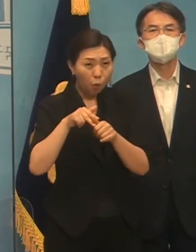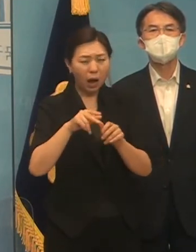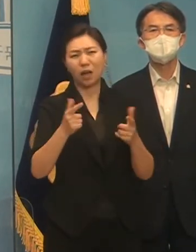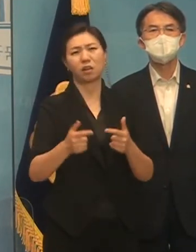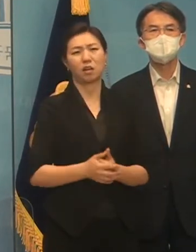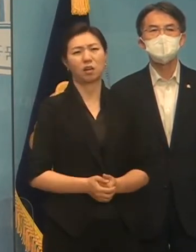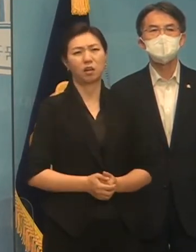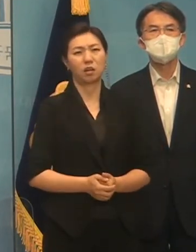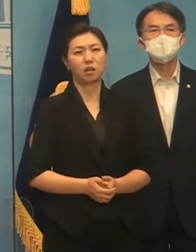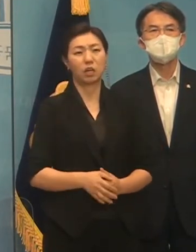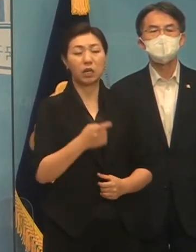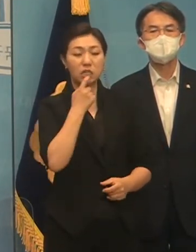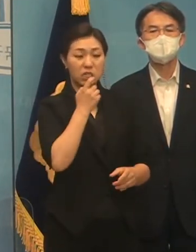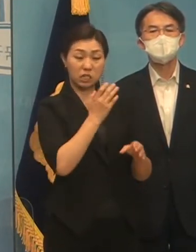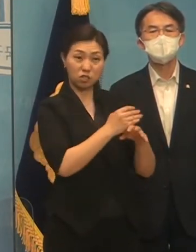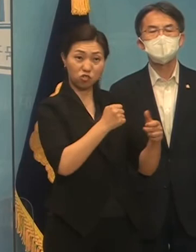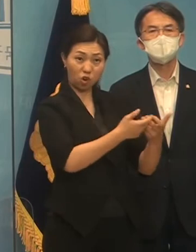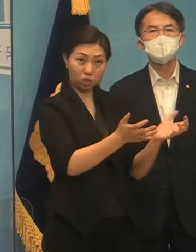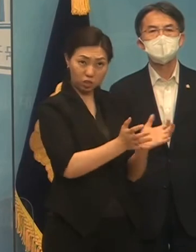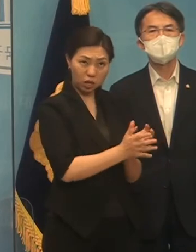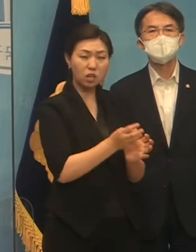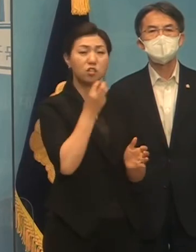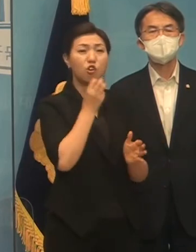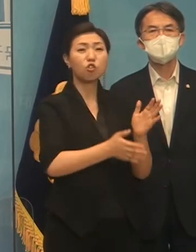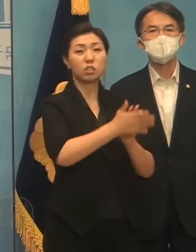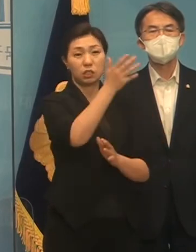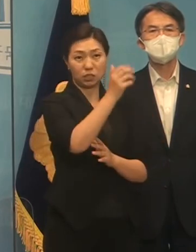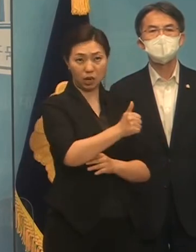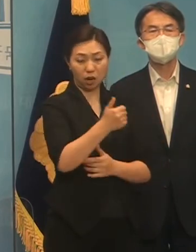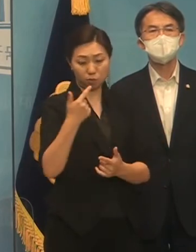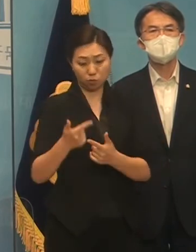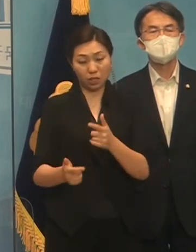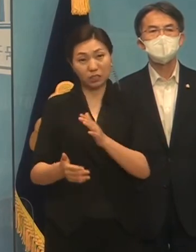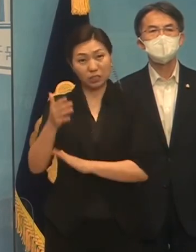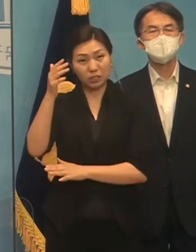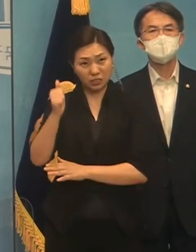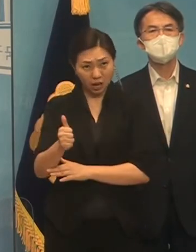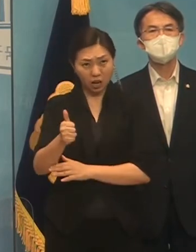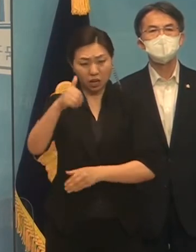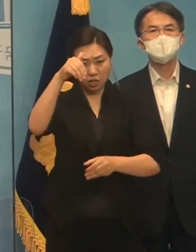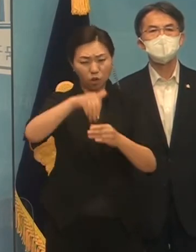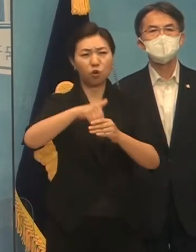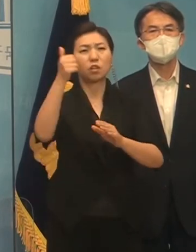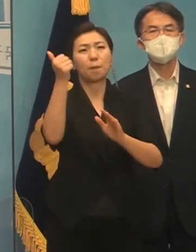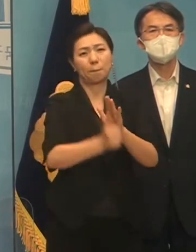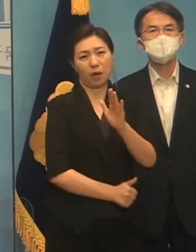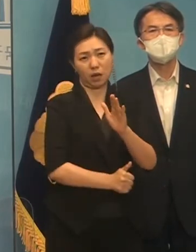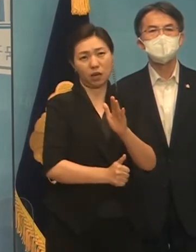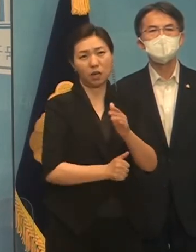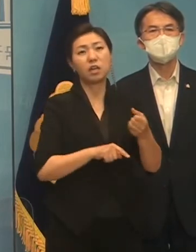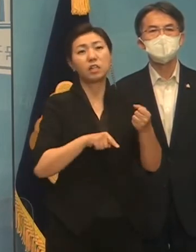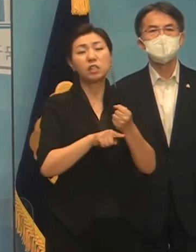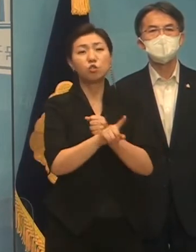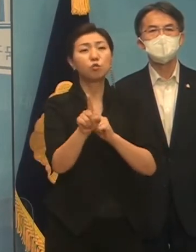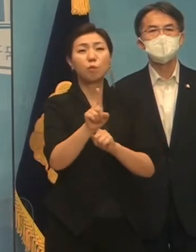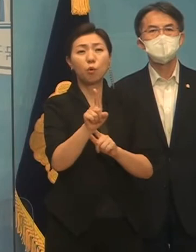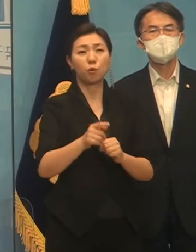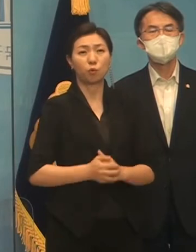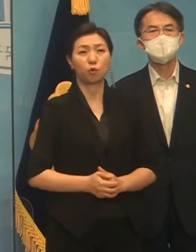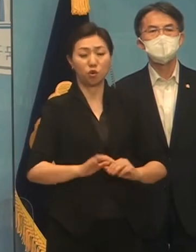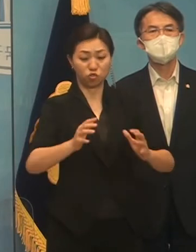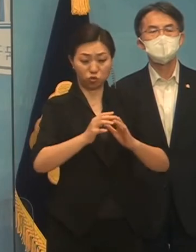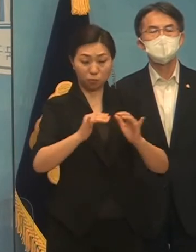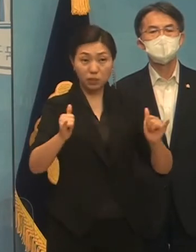속한 민주당은 최근 서울시장, 부산시장 선거에서 참패했습니다. 왜 참패했는가?